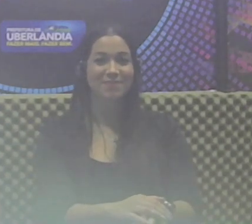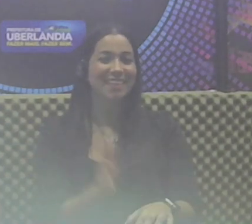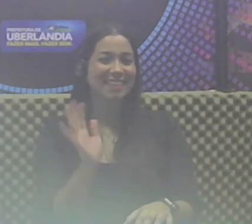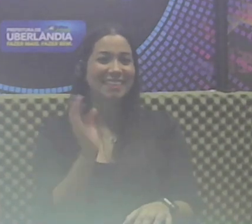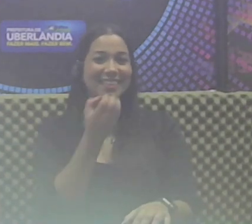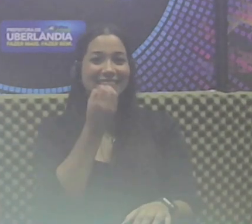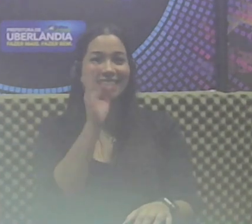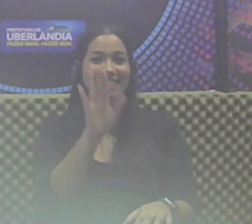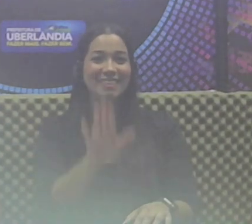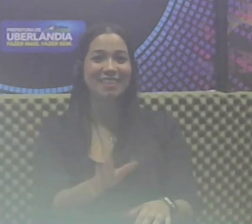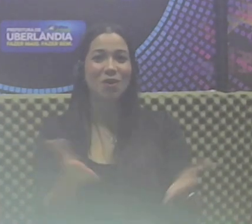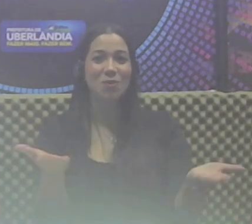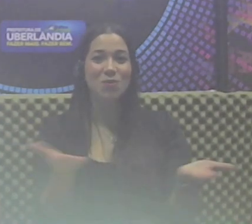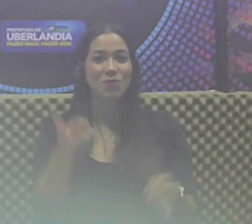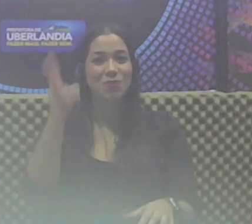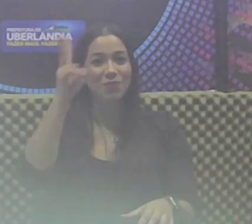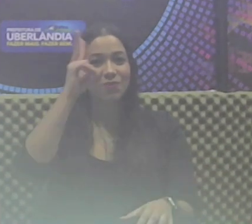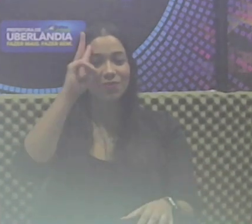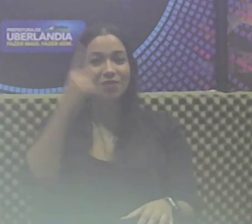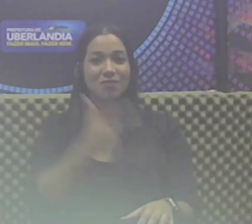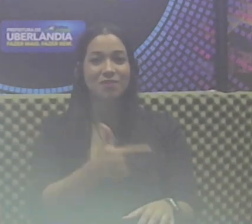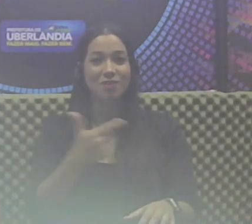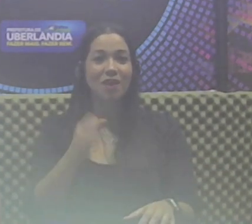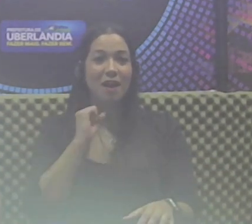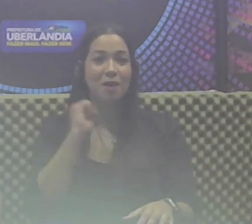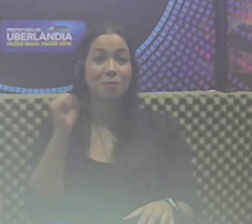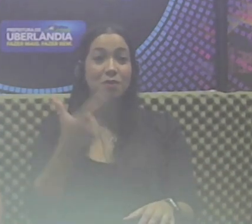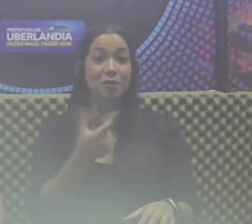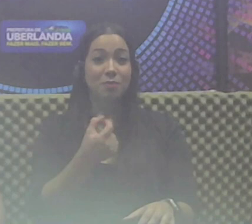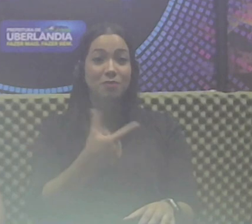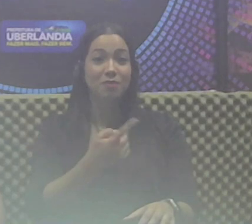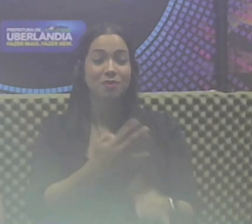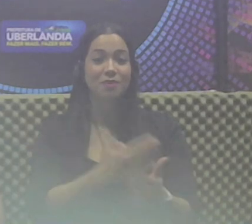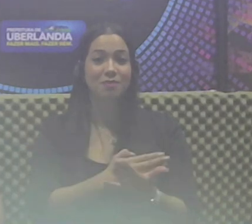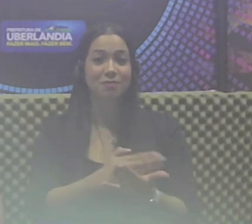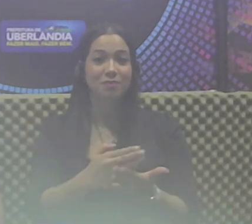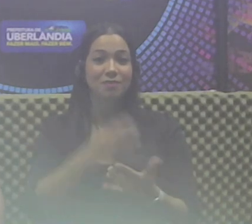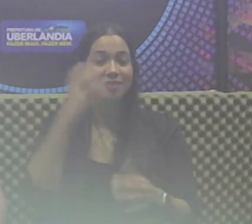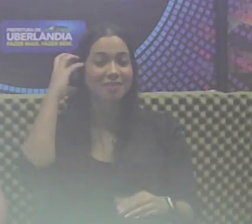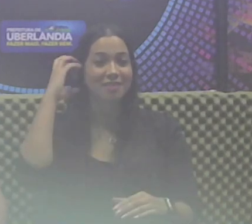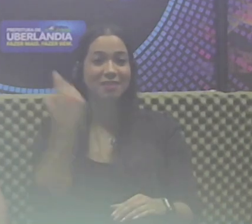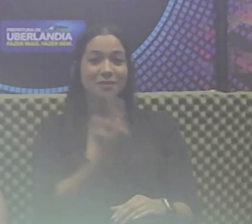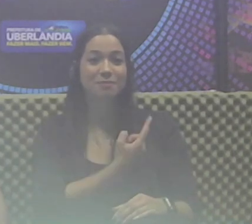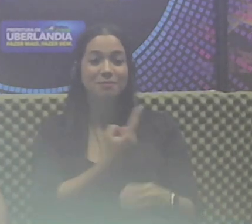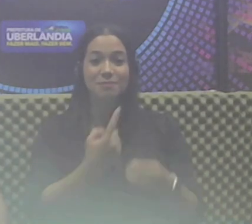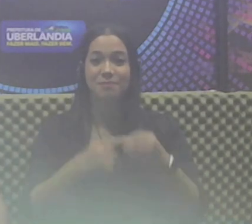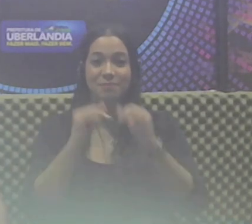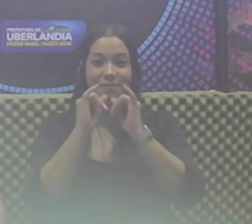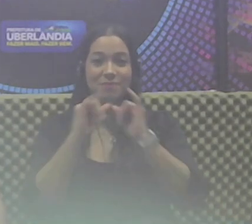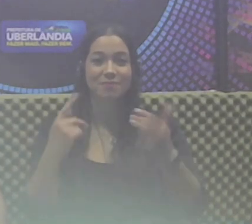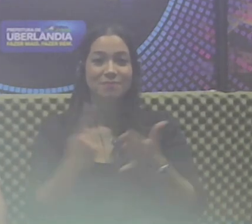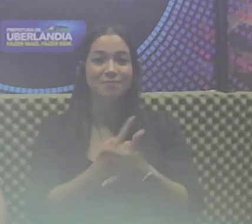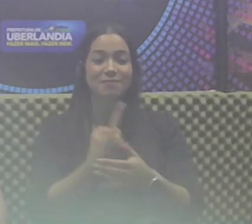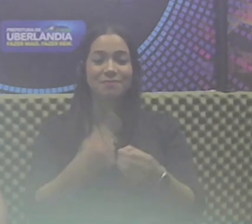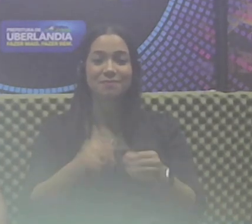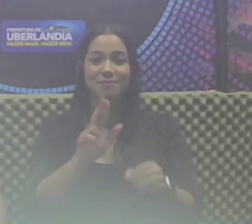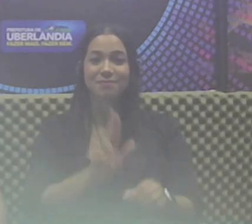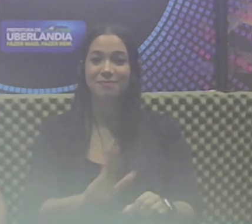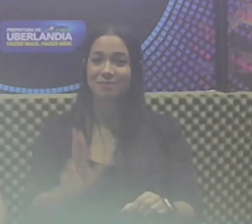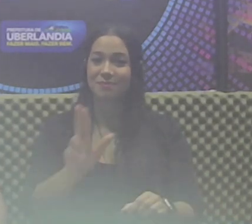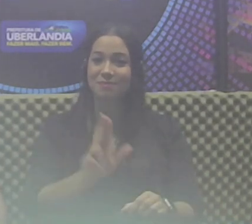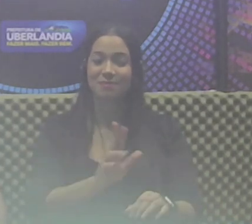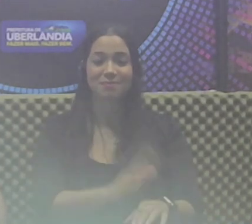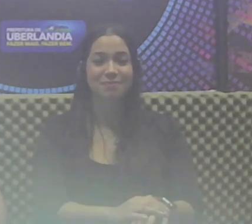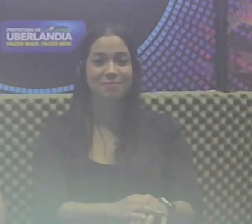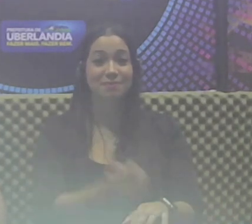Olá, boa tarde. Hoje é segunda-feira, dia 22 de abril de 2024. Está no ar a Rádio Nossa Cidade com boletim de notícias sobre o que de